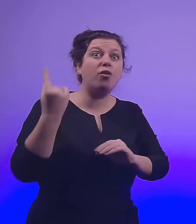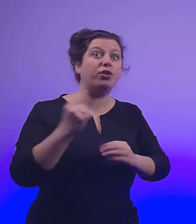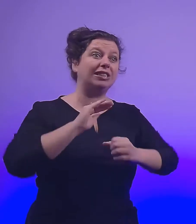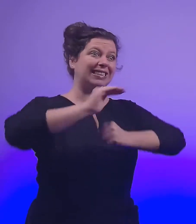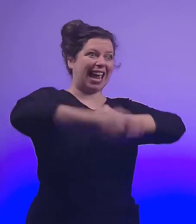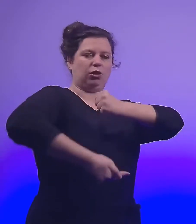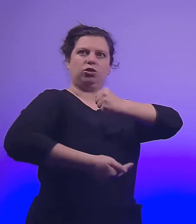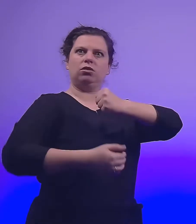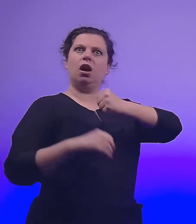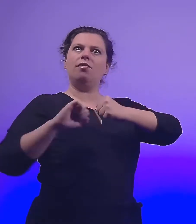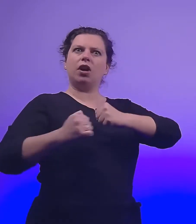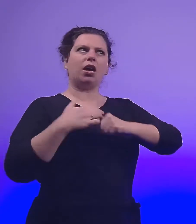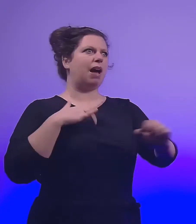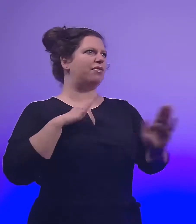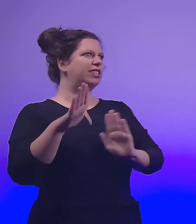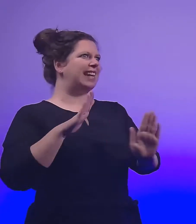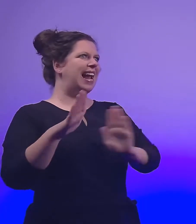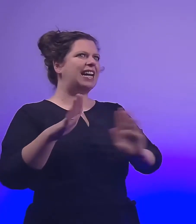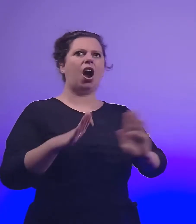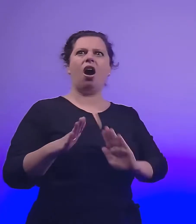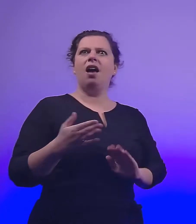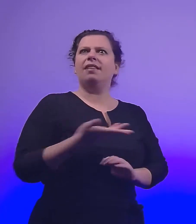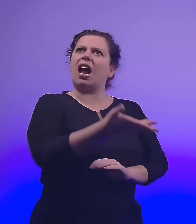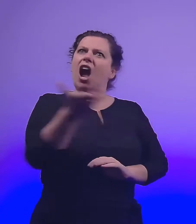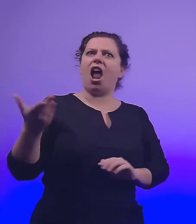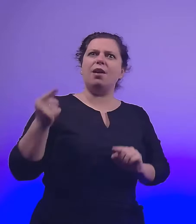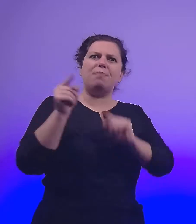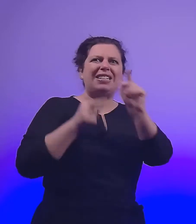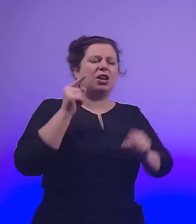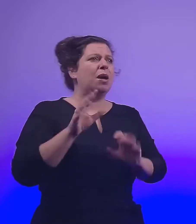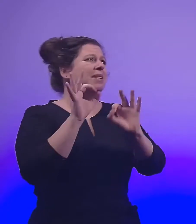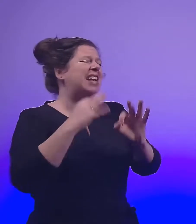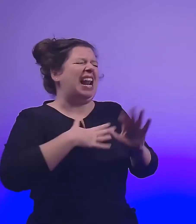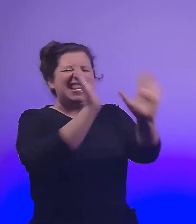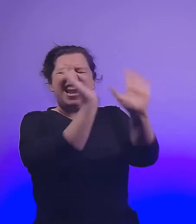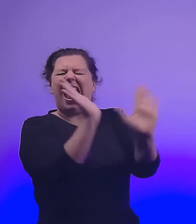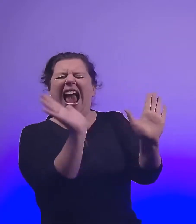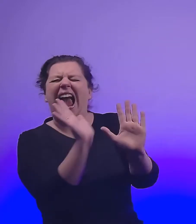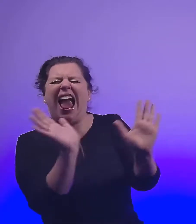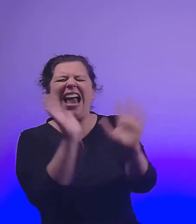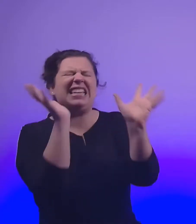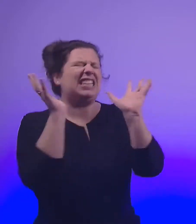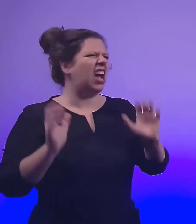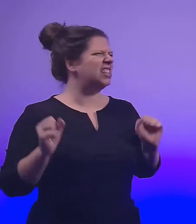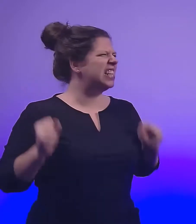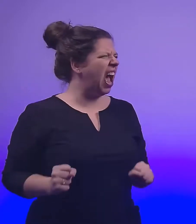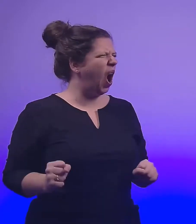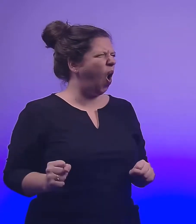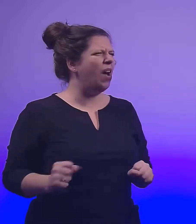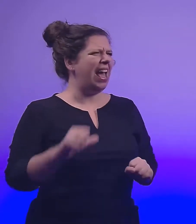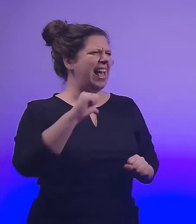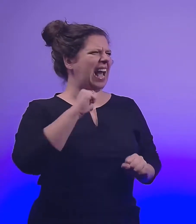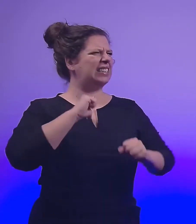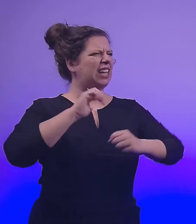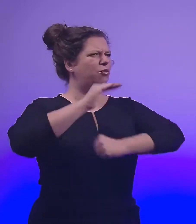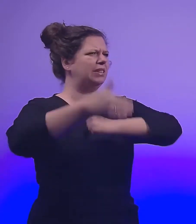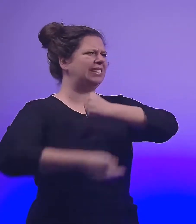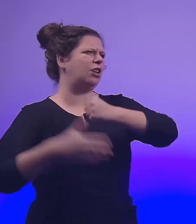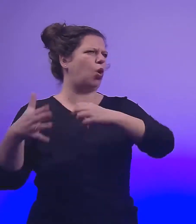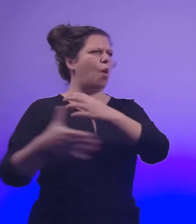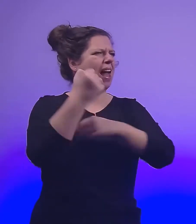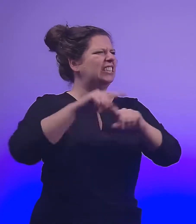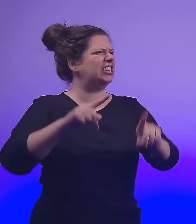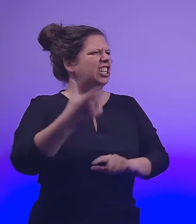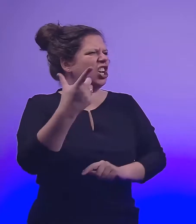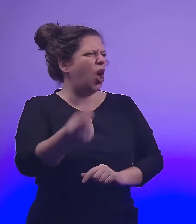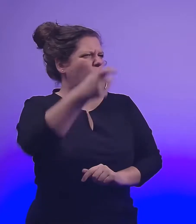dan kan ik me verdedigen tegen al die pijltjes van precies, jou. Precies, dan voel je deze niet. Nee! Ja. Oh, nou, ik ga snel mijn schild halen. Is echt niet leuk hoor, Olly. Kijken